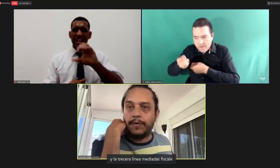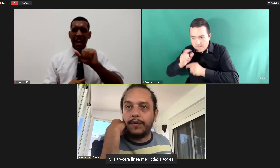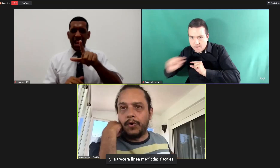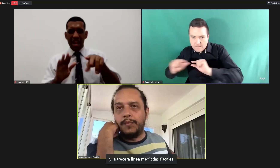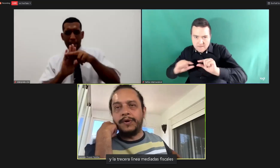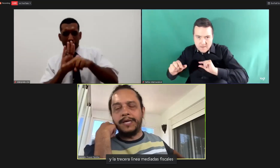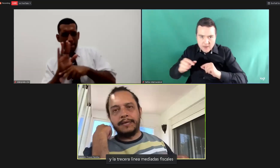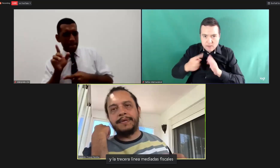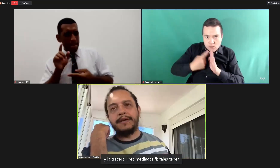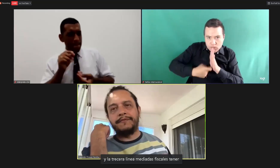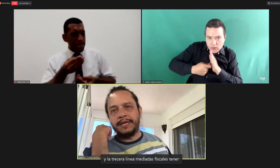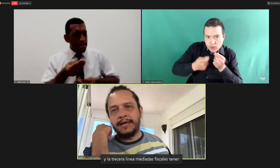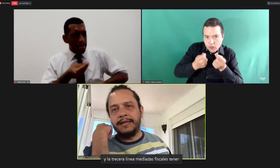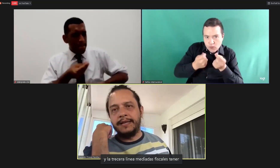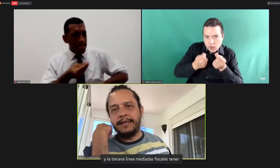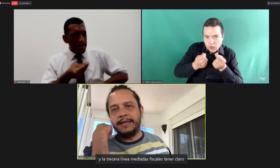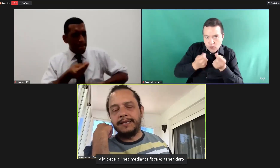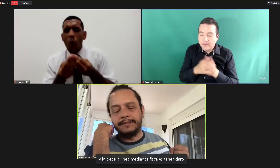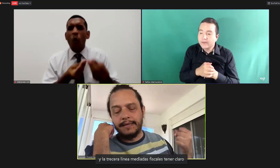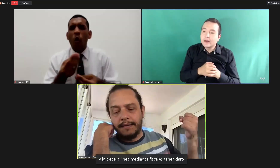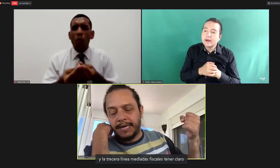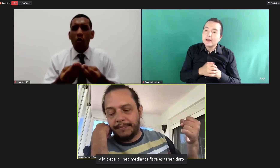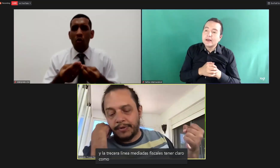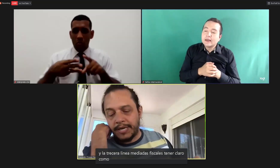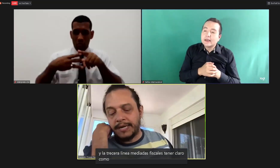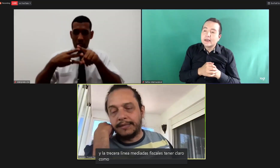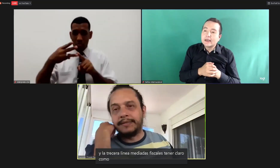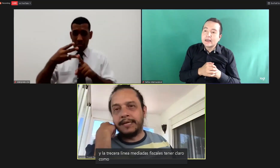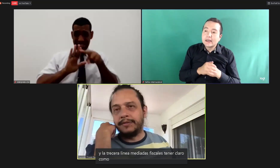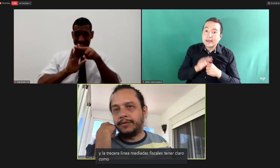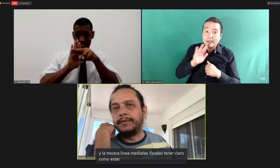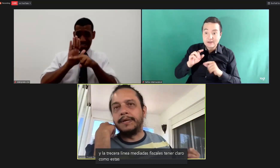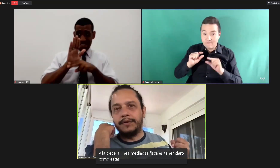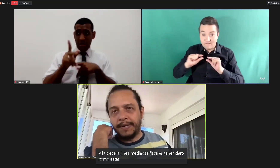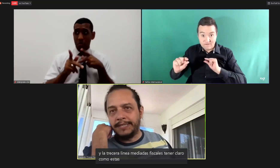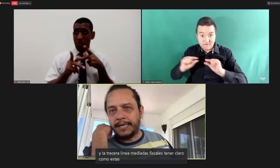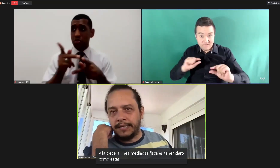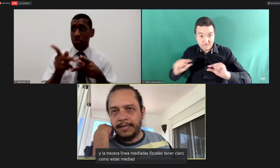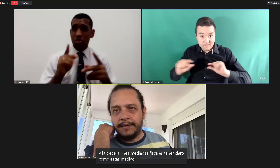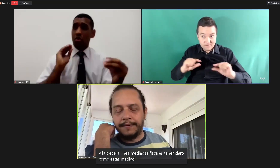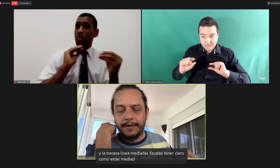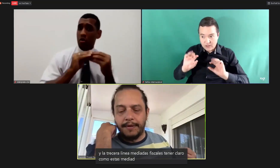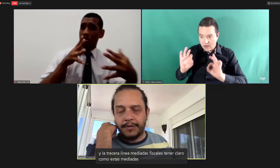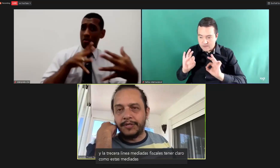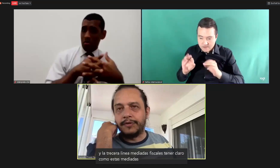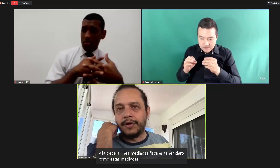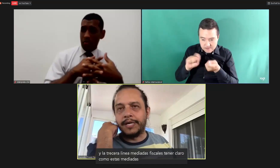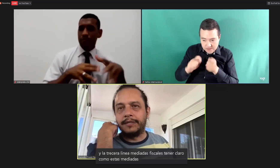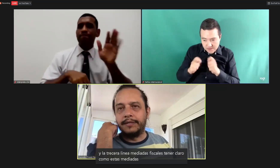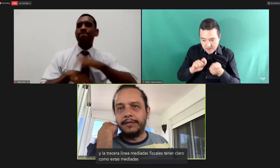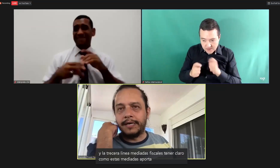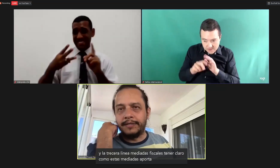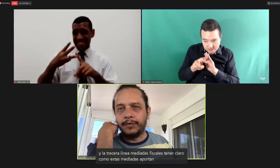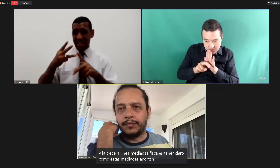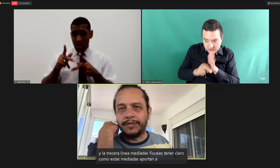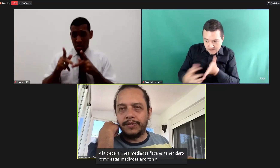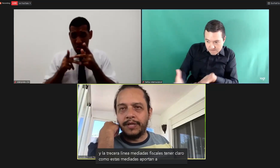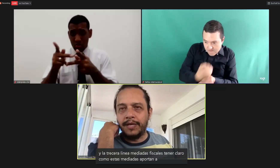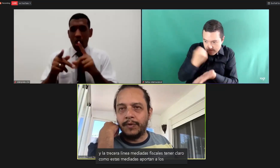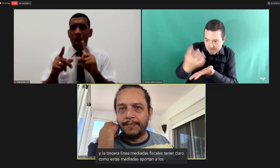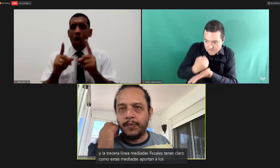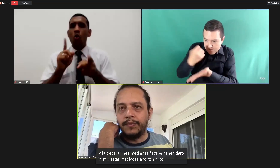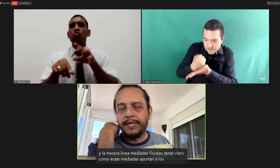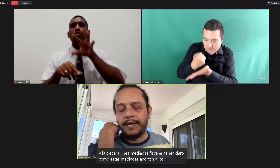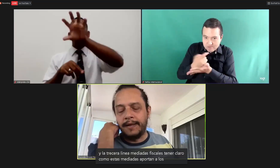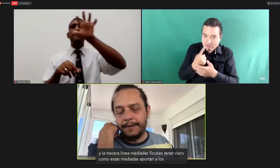a cómo estas medidas fiscales van a aportar tanto en los países que tienen procesos de reestructuración